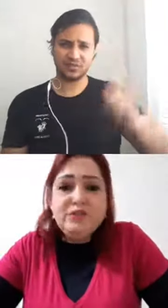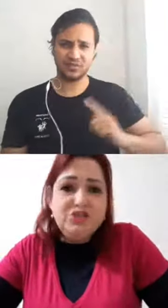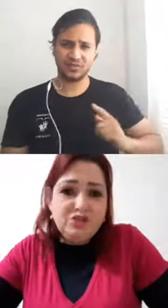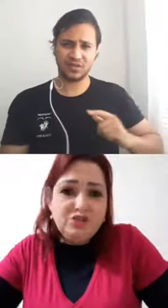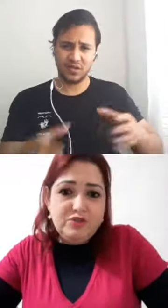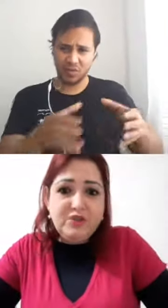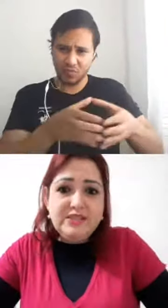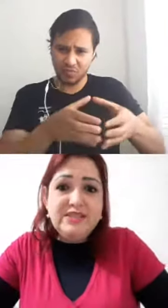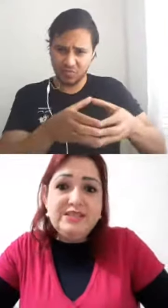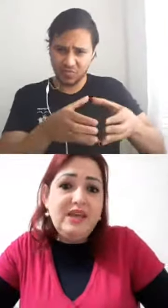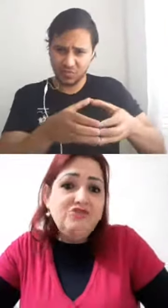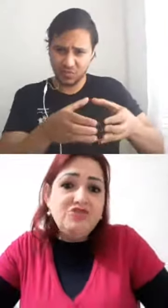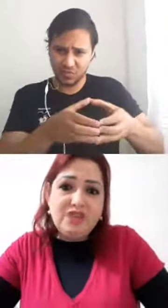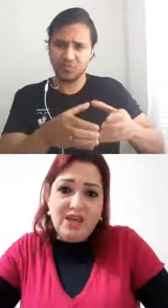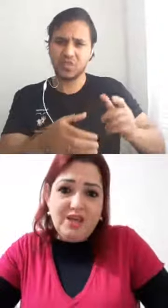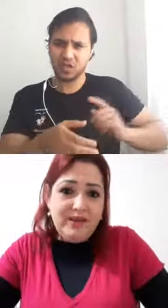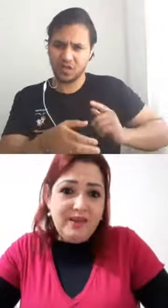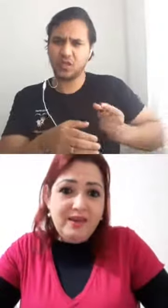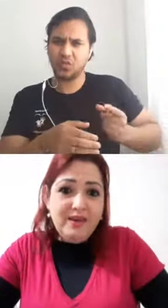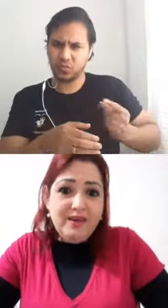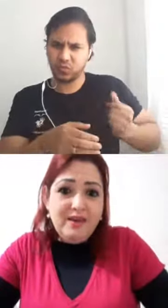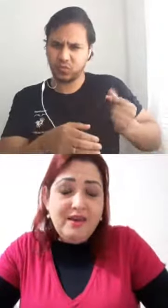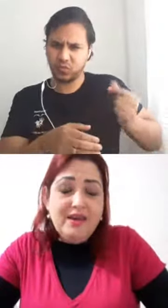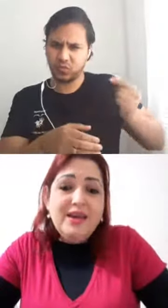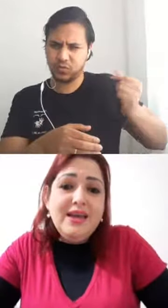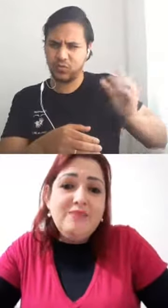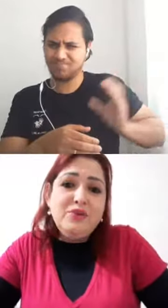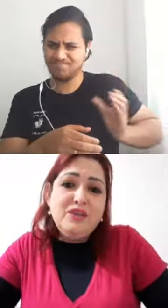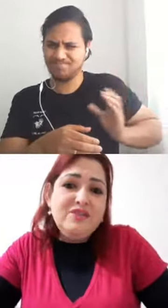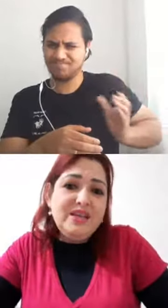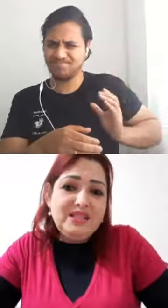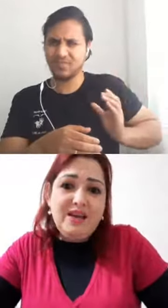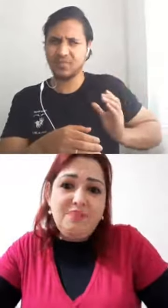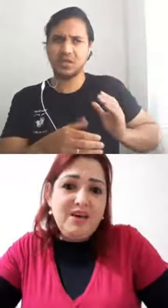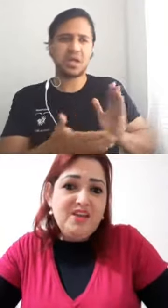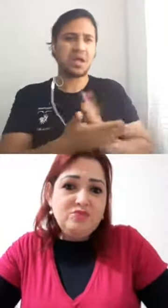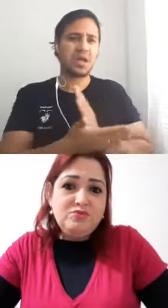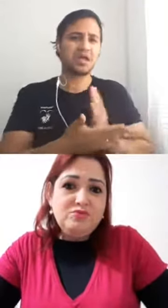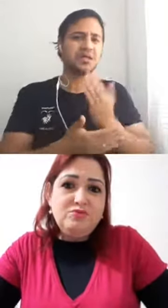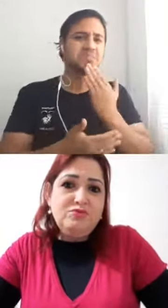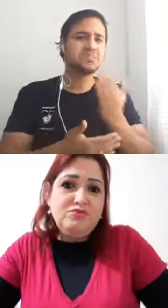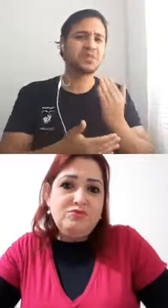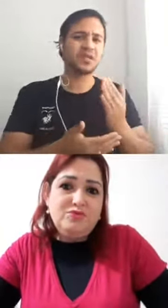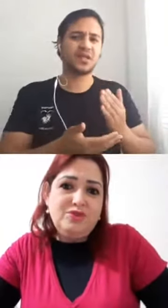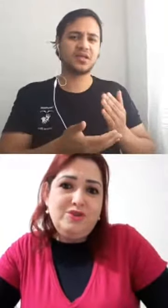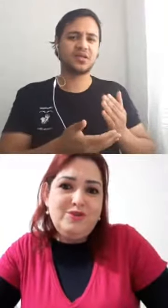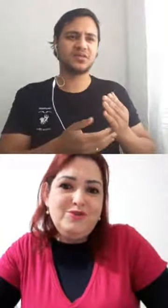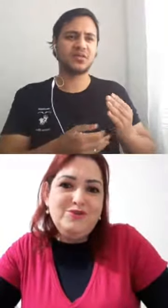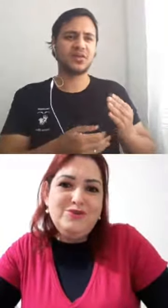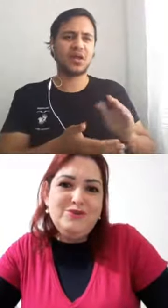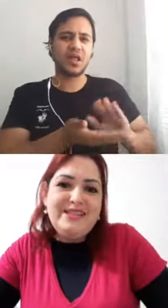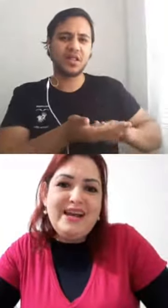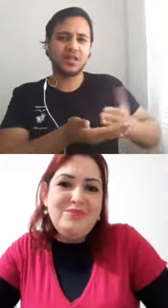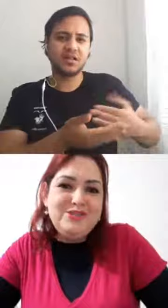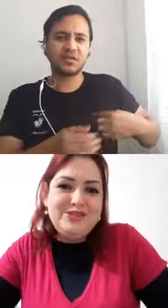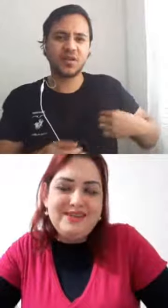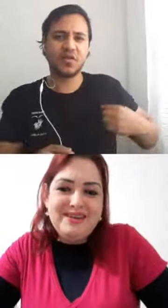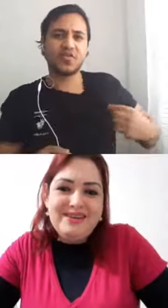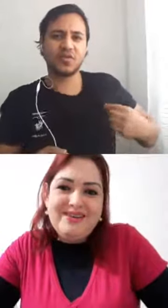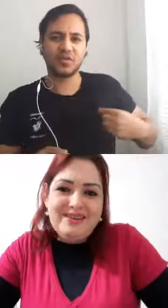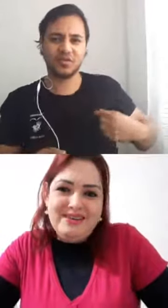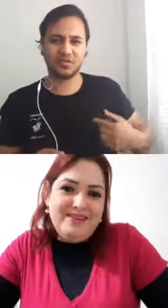grupos, instituições que têm dinheiro aí e que muitas vezes pede o